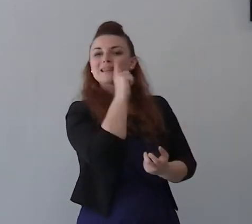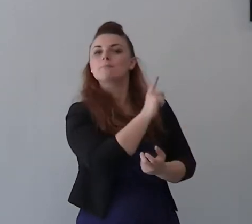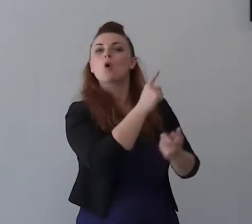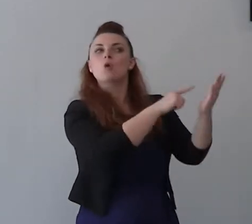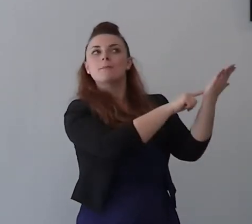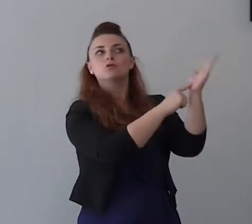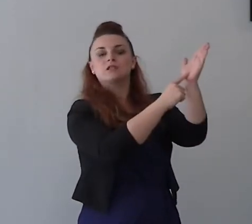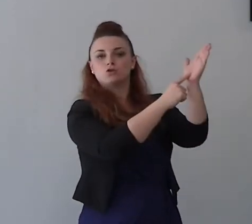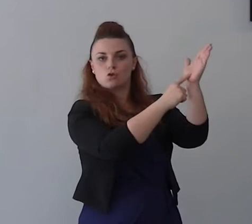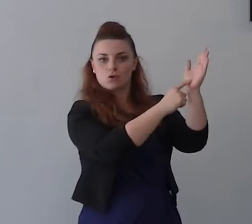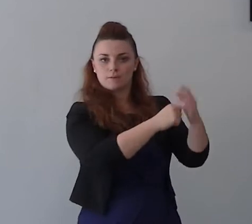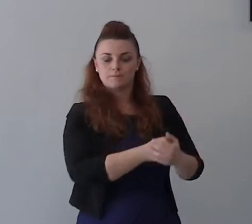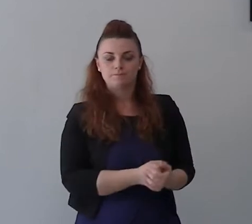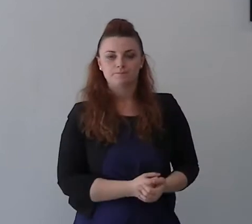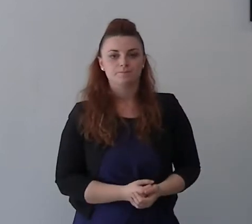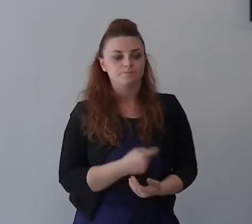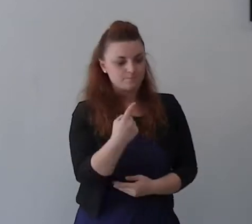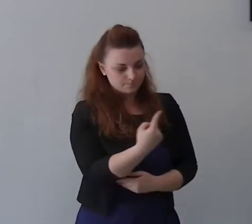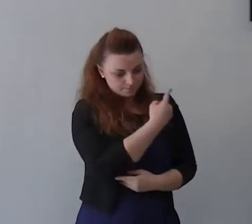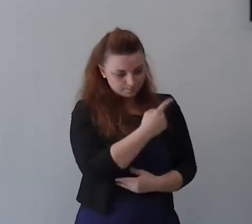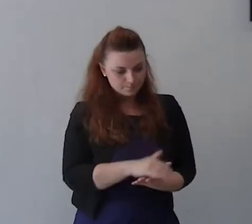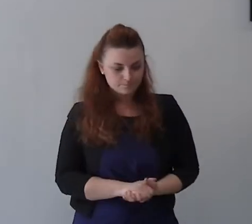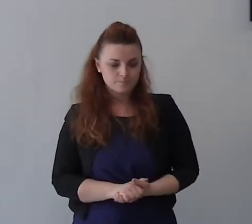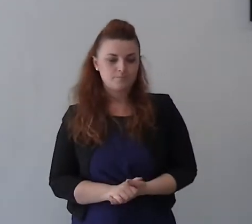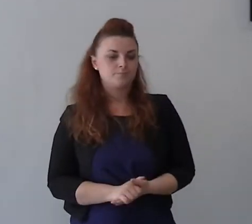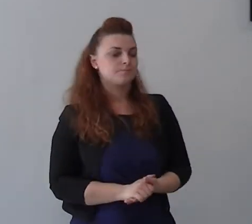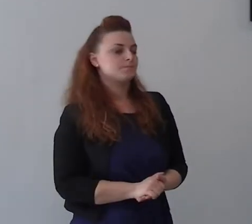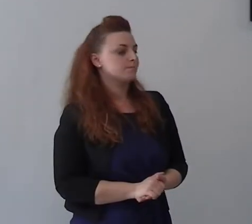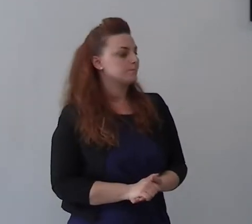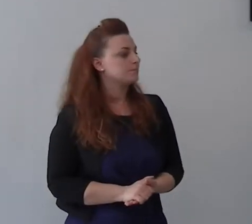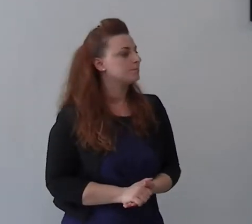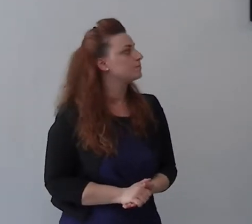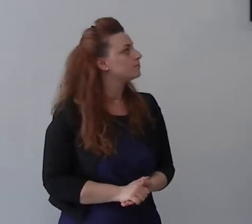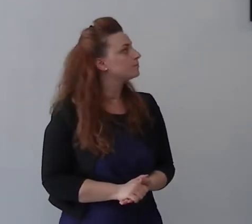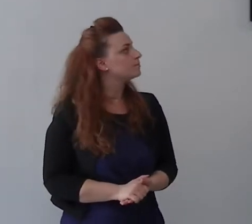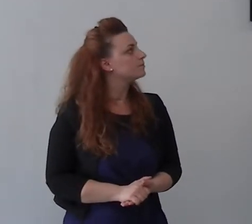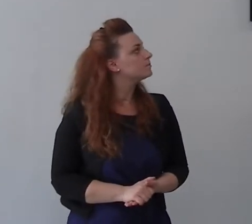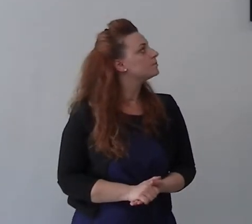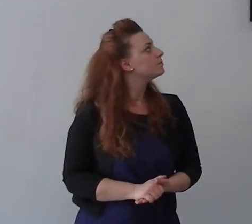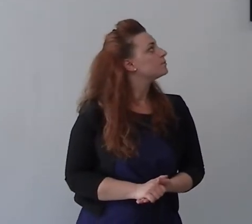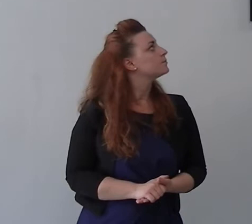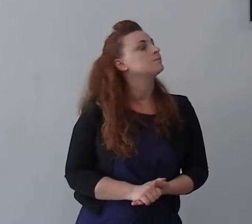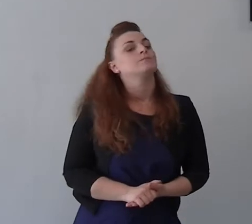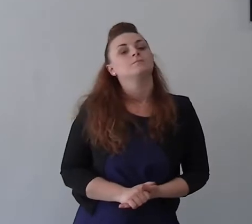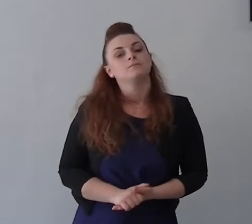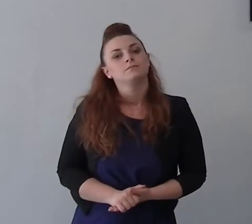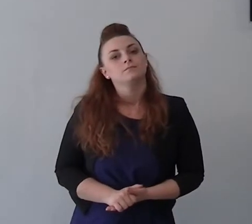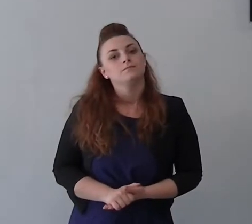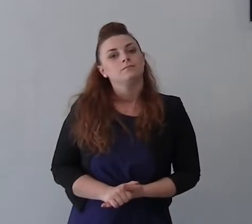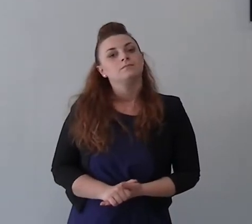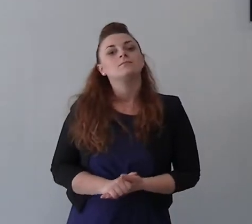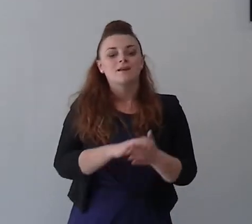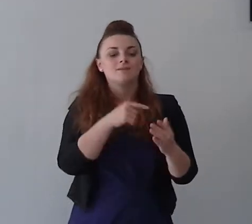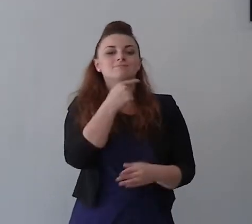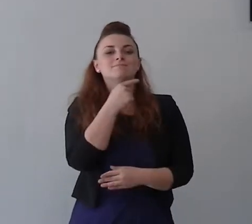versetto 2. Dov'è il re dei Giudei che è nato? Poiché abbiamo visto la stella in Oriente, siamo venuti ad adorare. Il primo